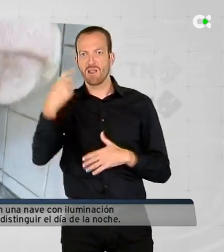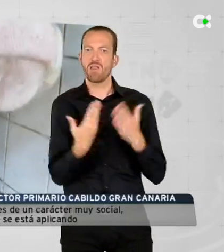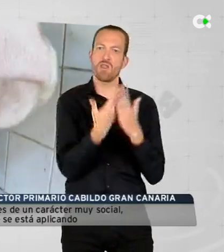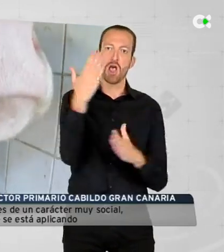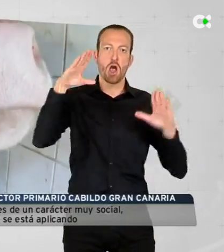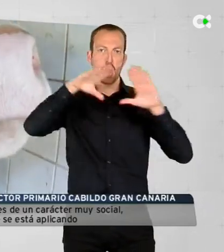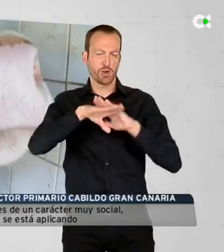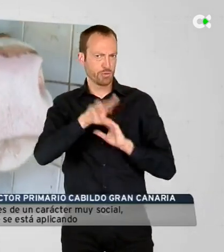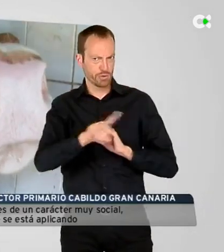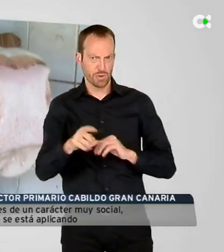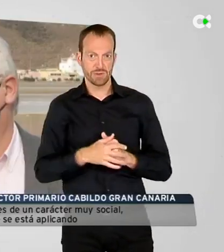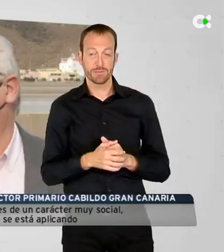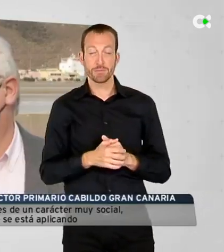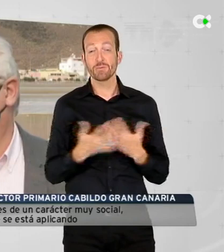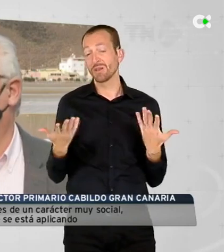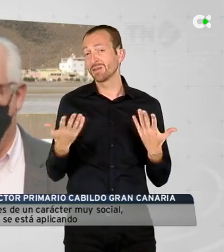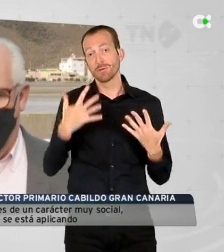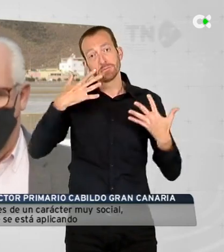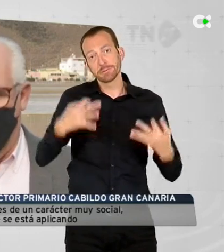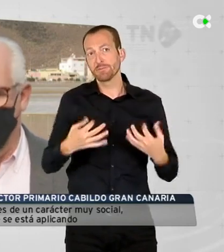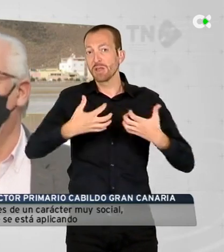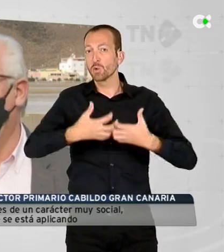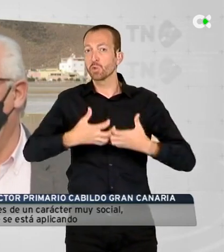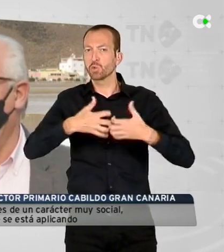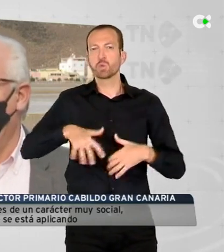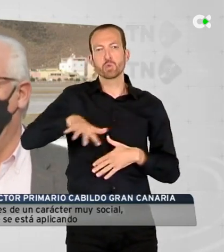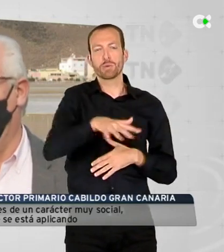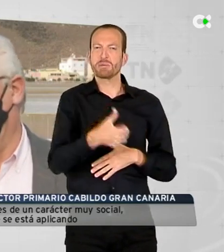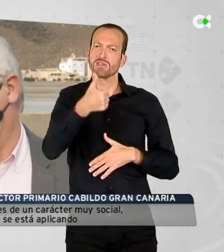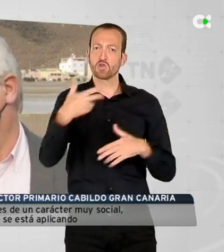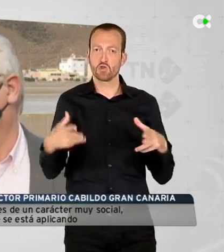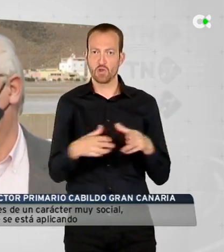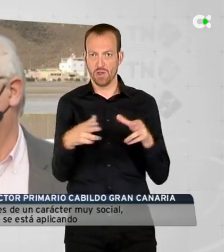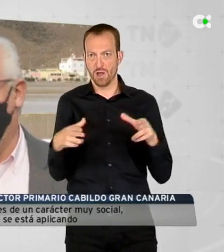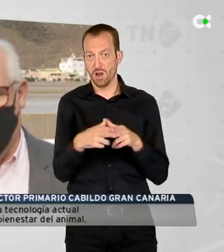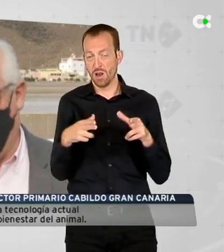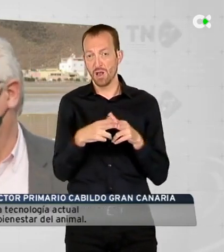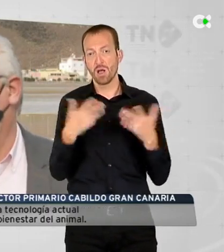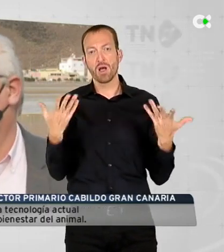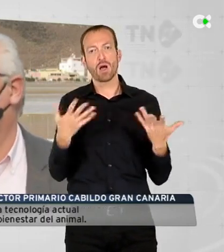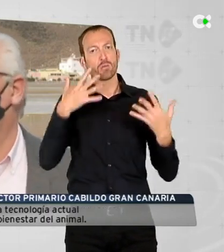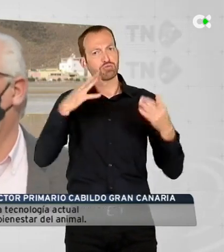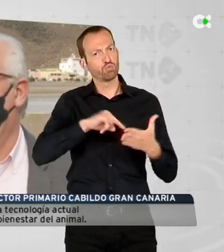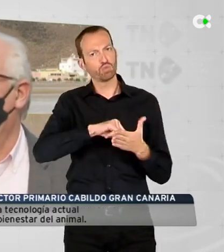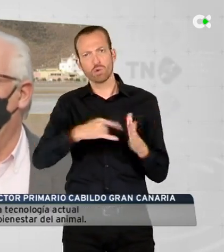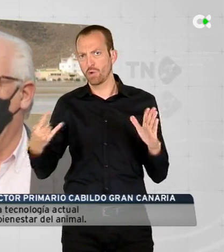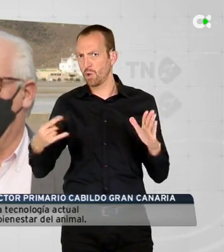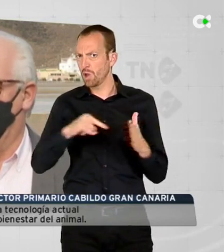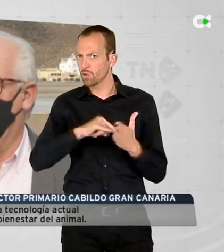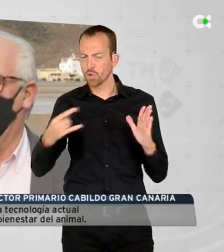noche. Son realmente explotaciones de un carácter muy social, donde realmente se está aplicando toda la tecnología